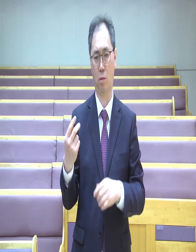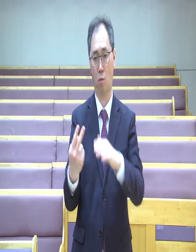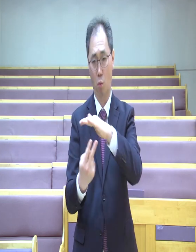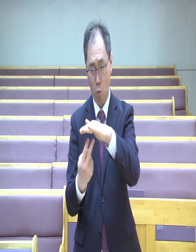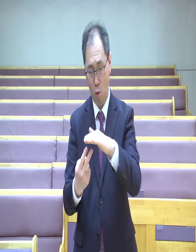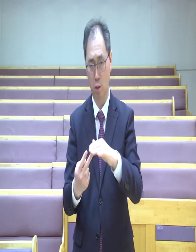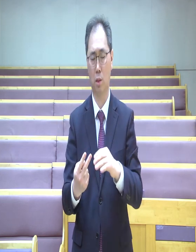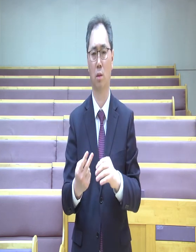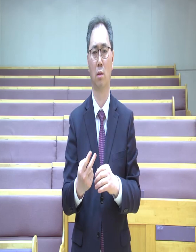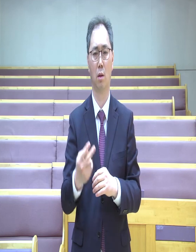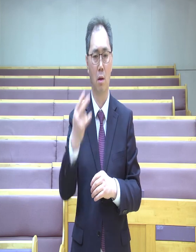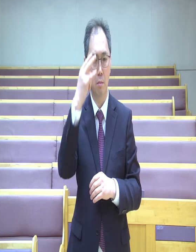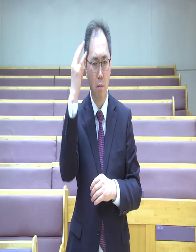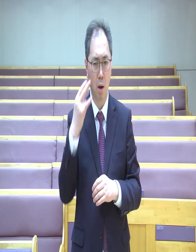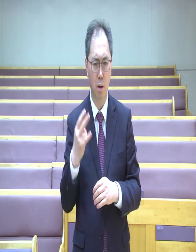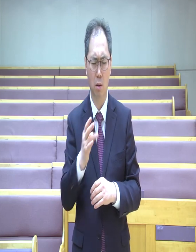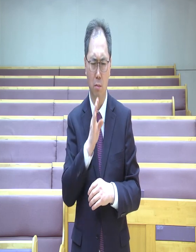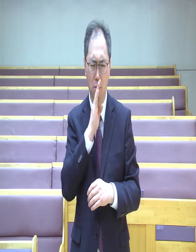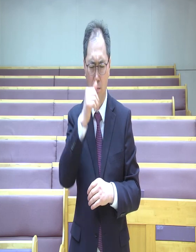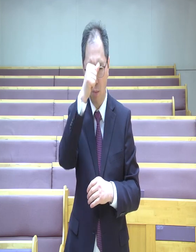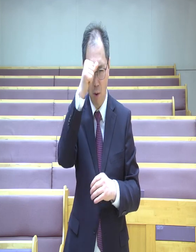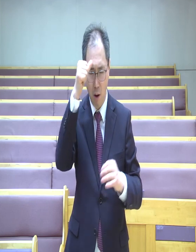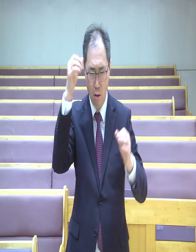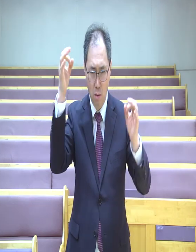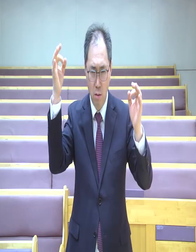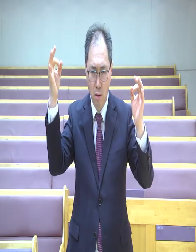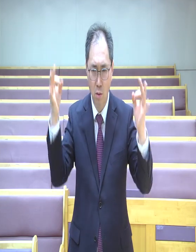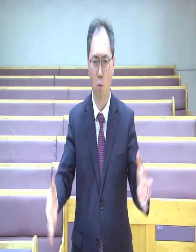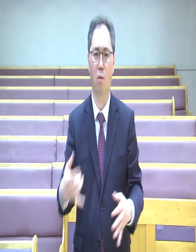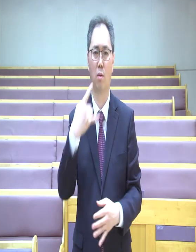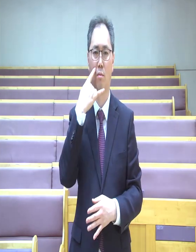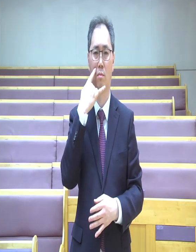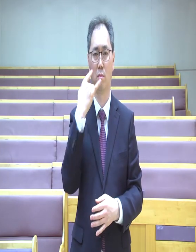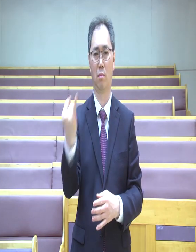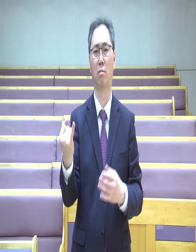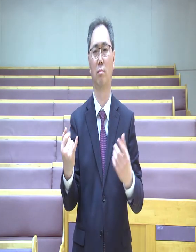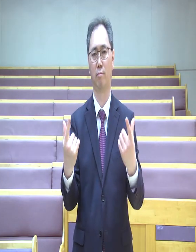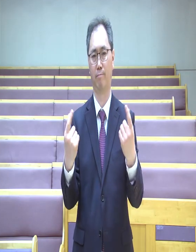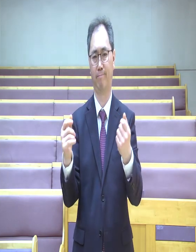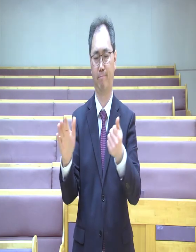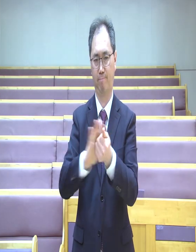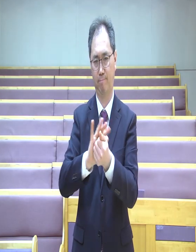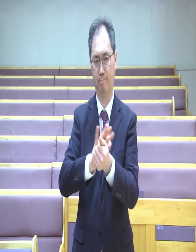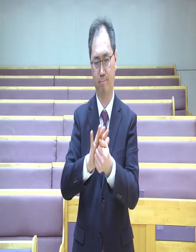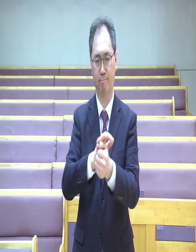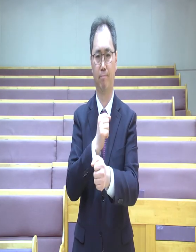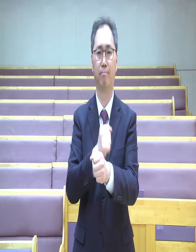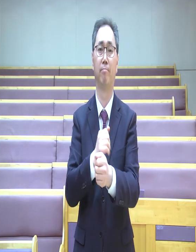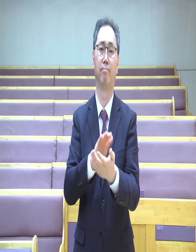그때부터 요한은 마리아가 돌아가실 때까지 평생토록 모시고 섬기게 됩니다.